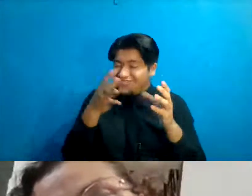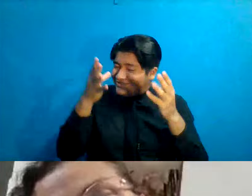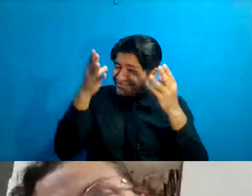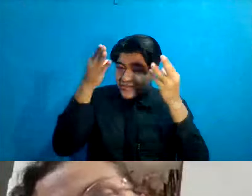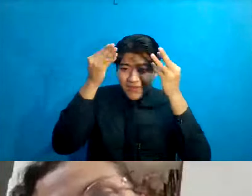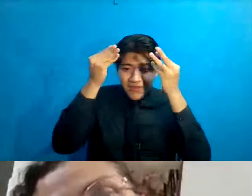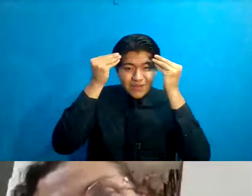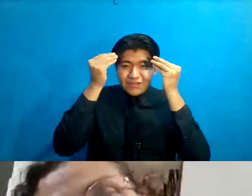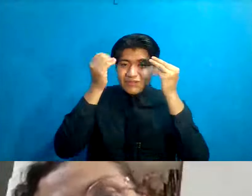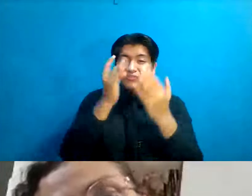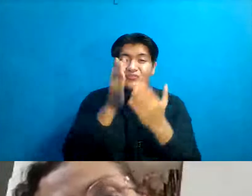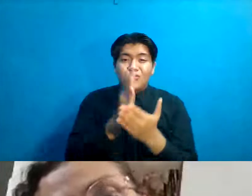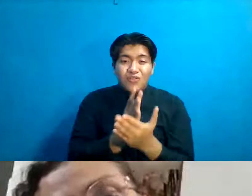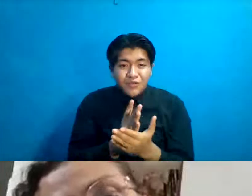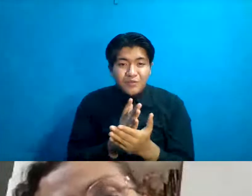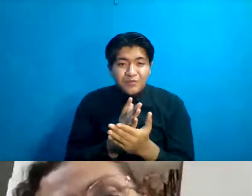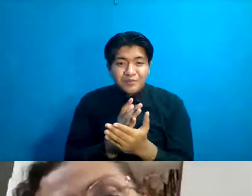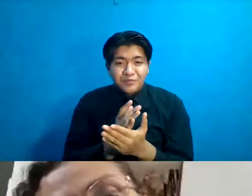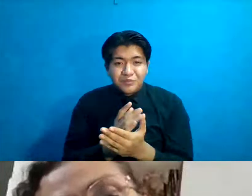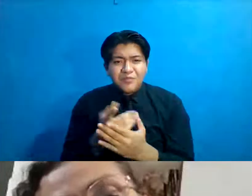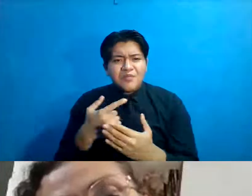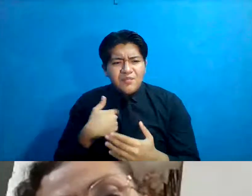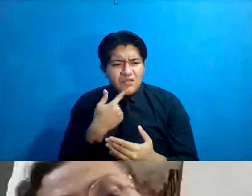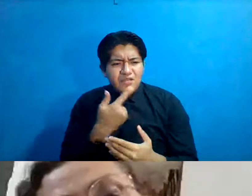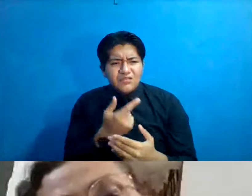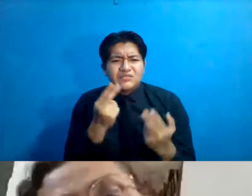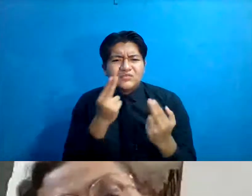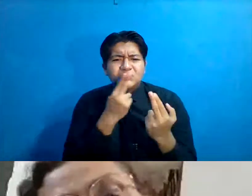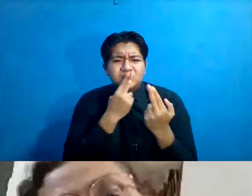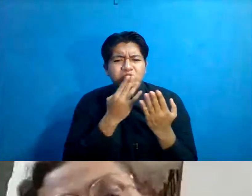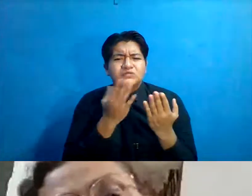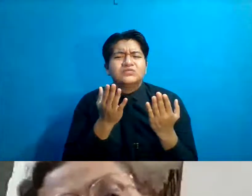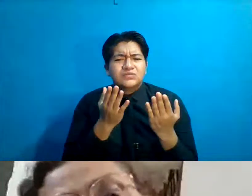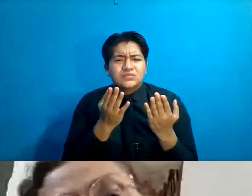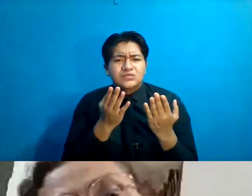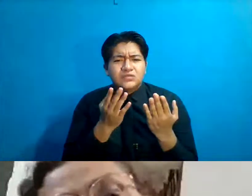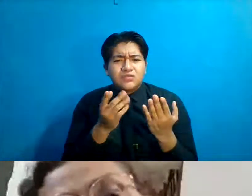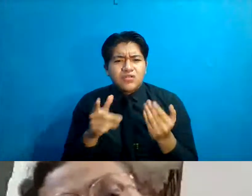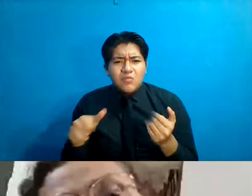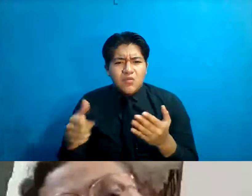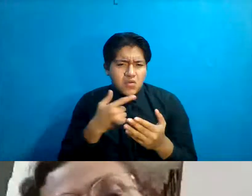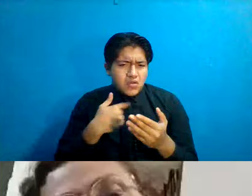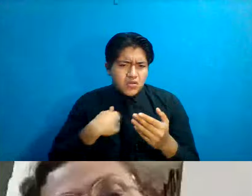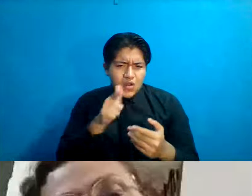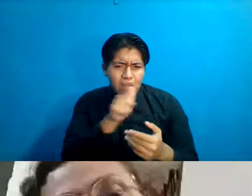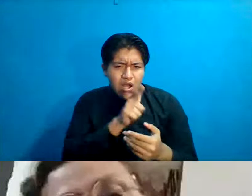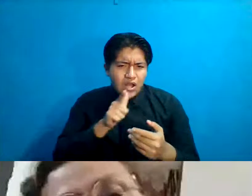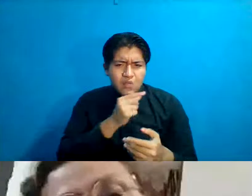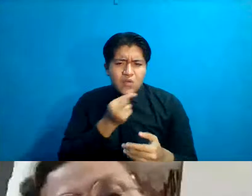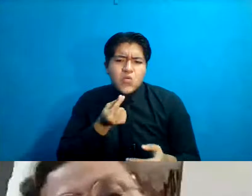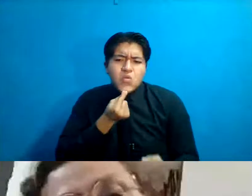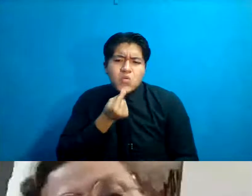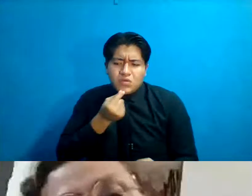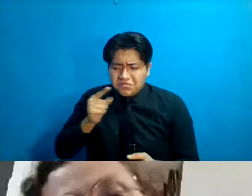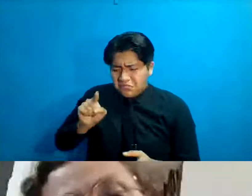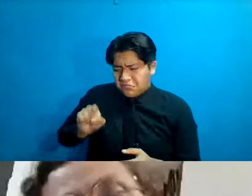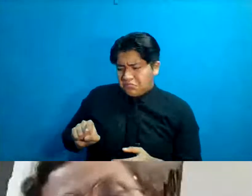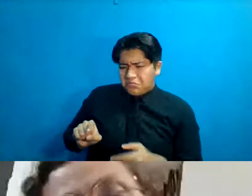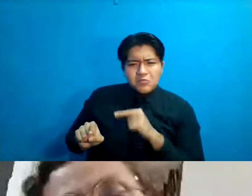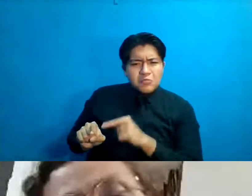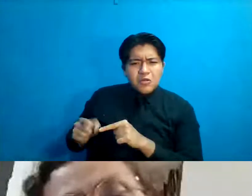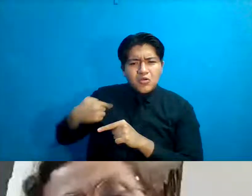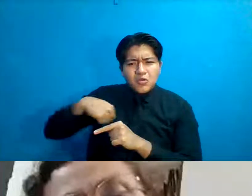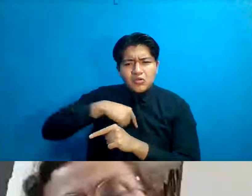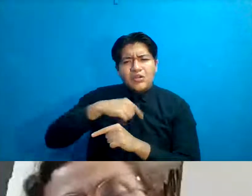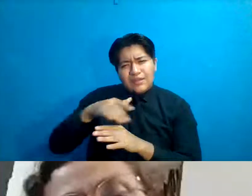la adquisición como es, un niño adquiere o aprende la lengua. Como nosotros quizás, nuestros padres nos sentaron